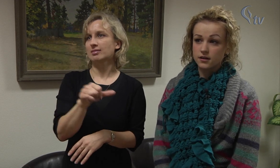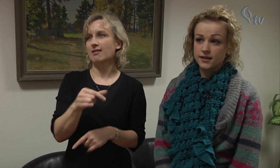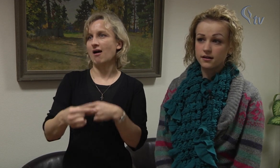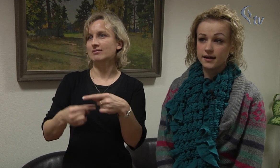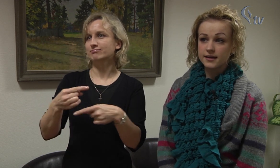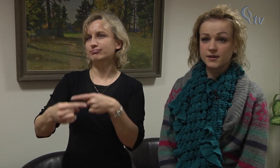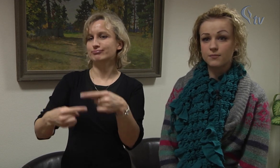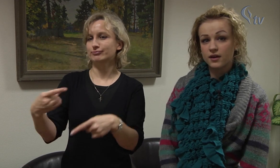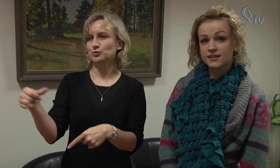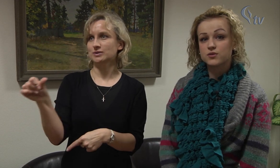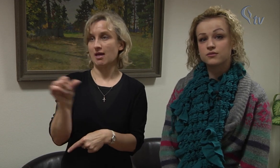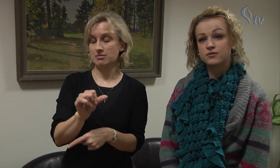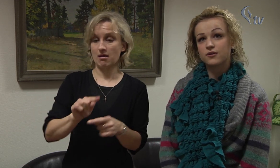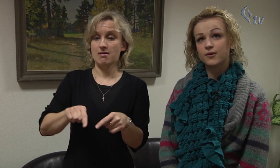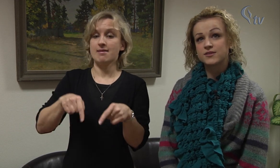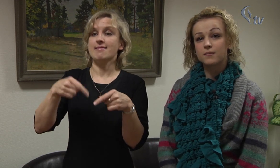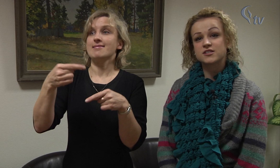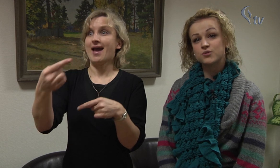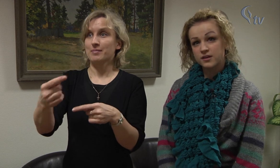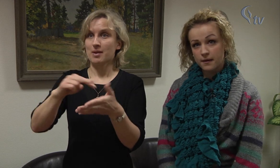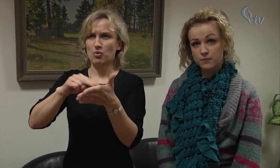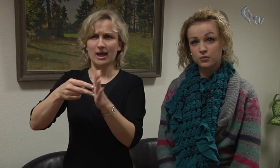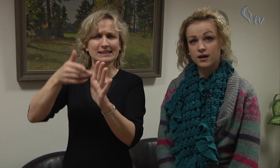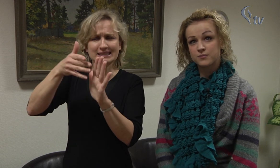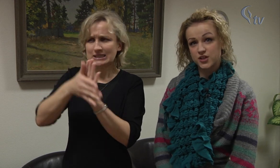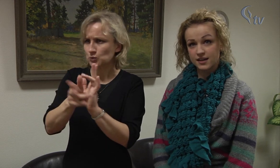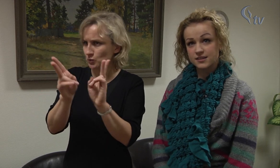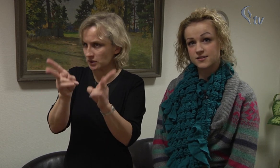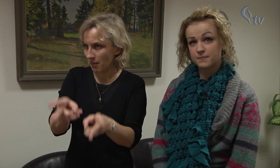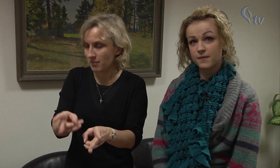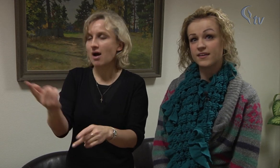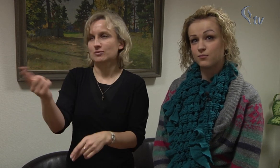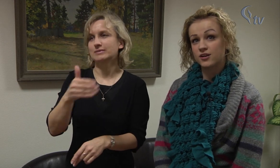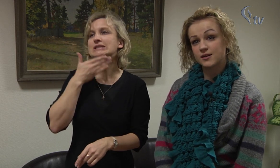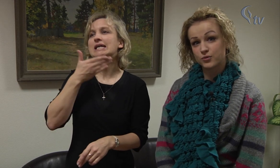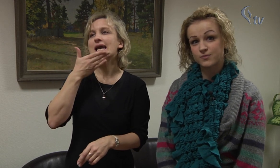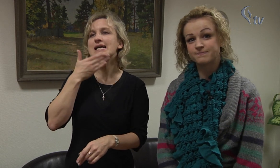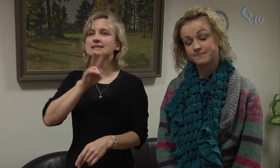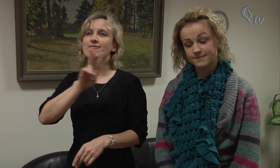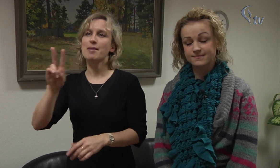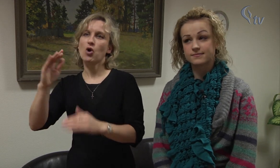Ja järgmine projekt, mis nüüd on sama sisuline, tuleb Tšehhis veebruari lõpus.